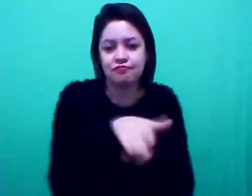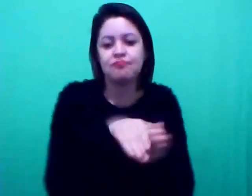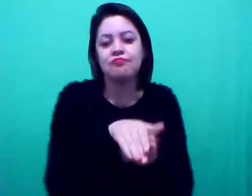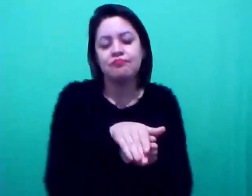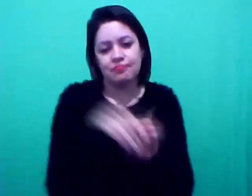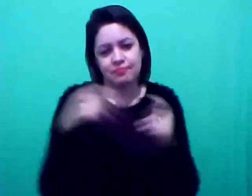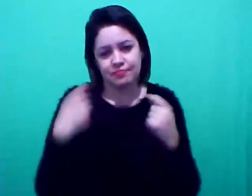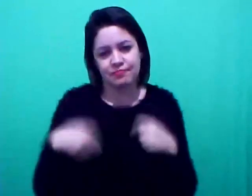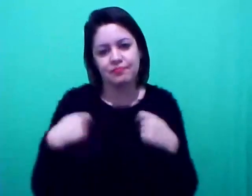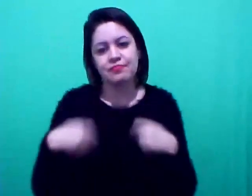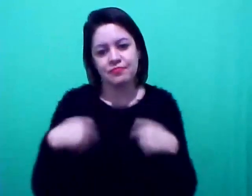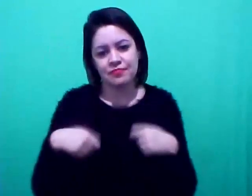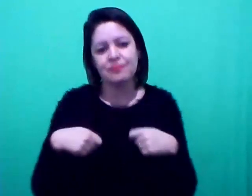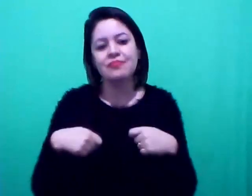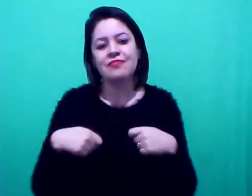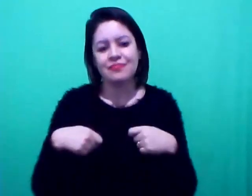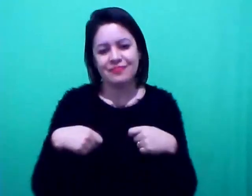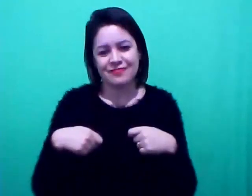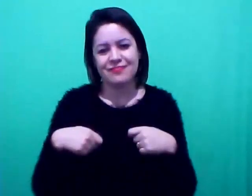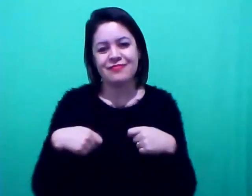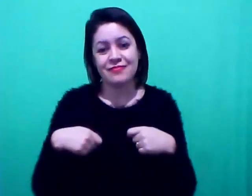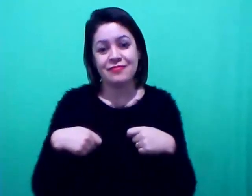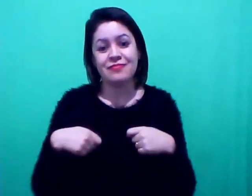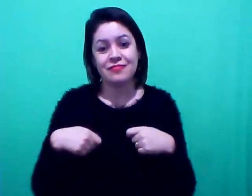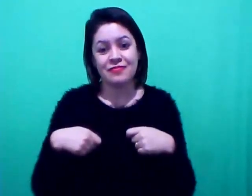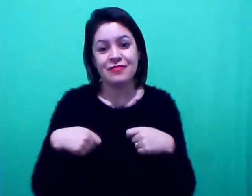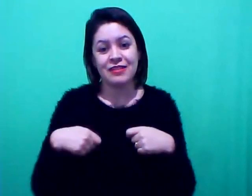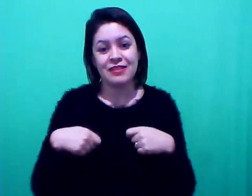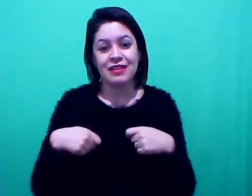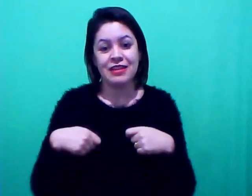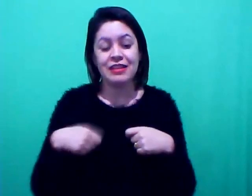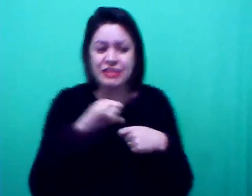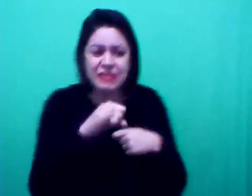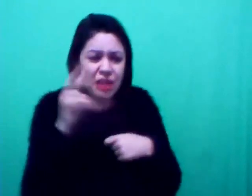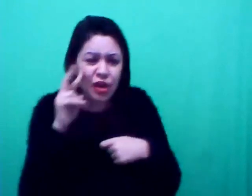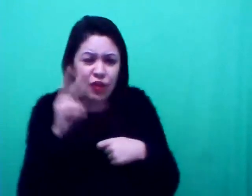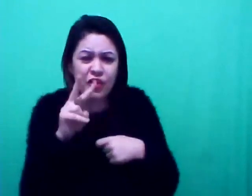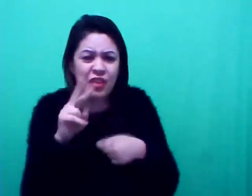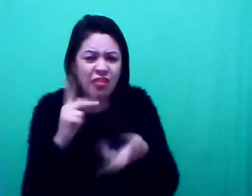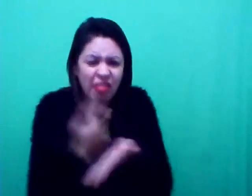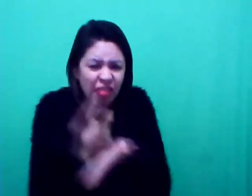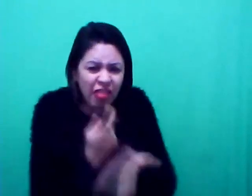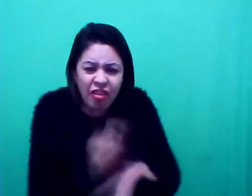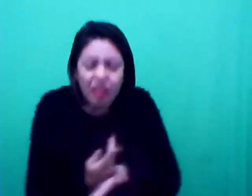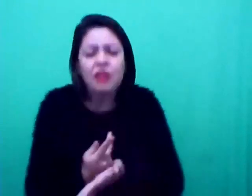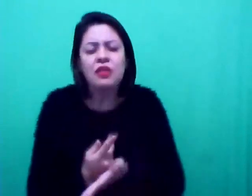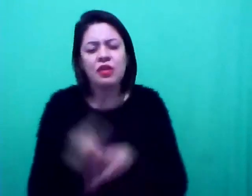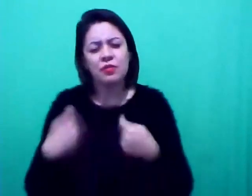Eu preciso orientar também os demais professores ali do meu colégio, né, que não têm esse conhecimento que eu tive. Senão as pessoas acabam